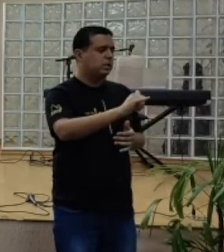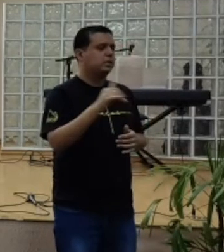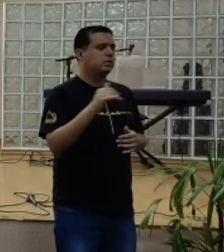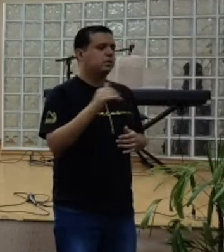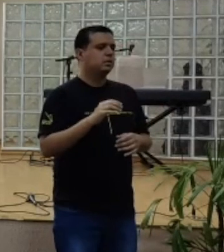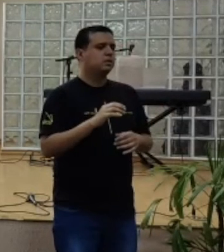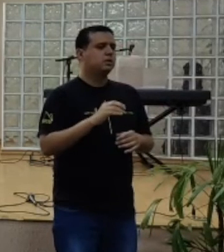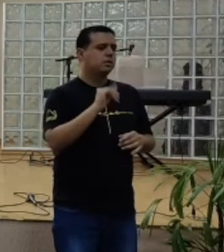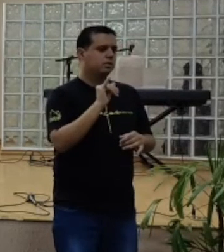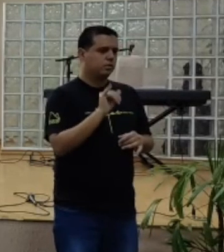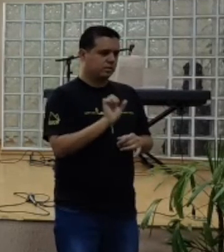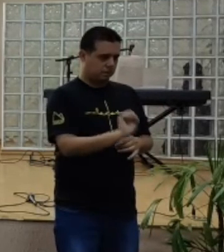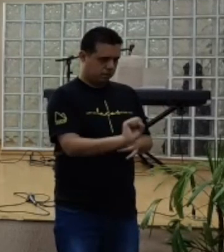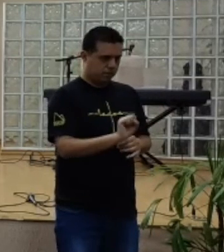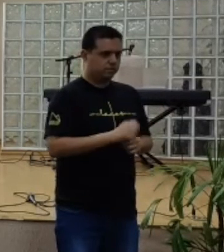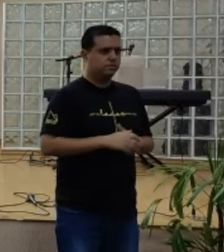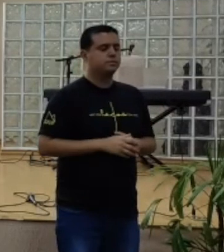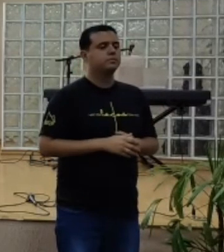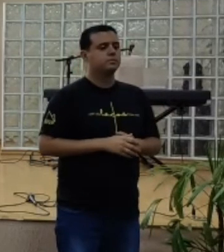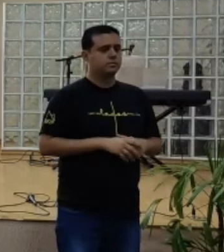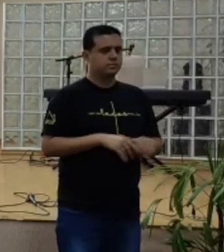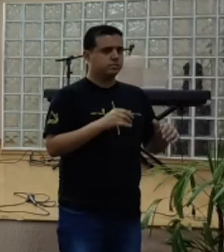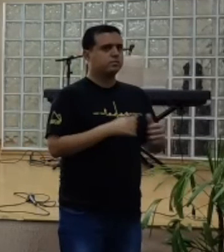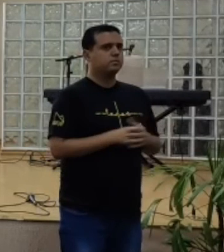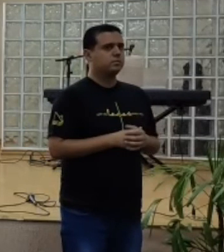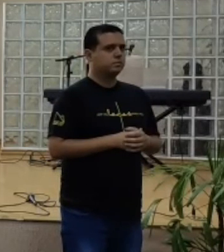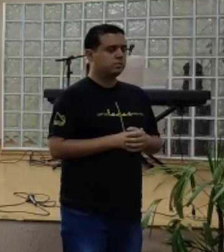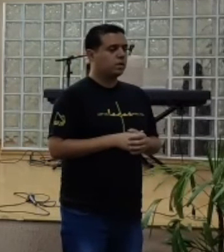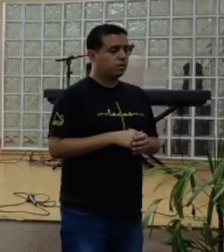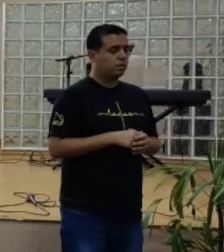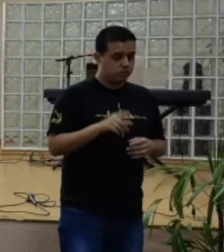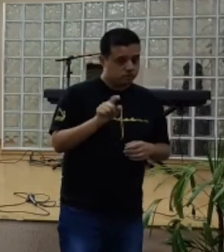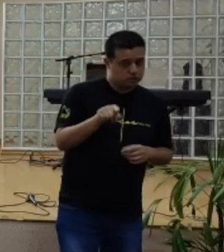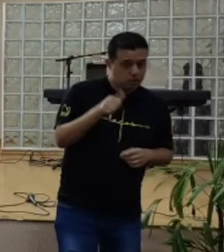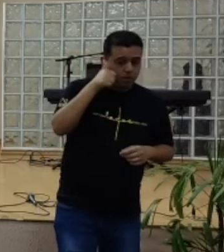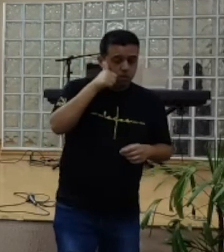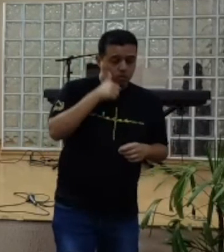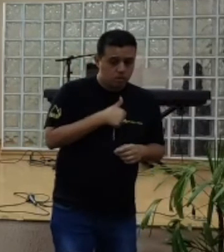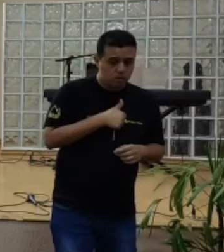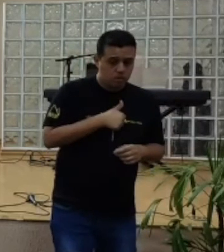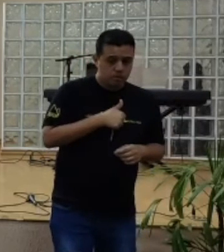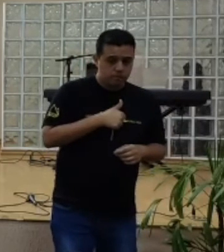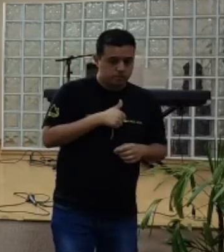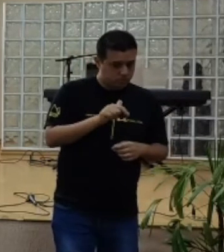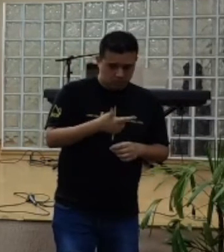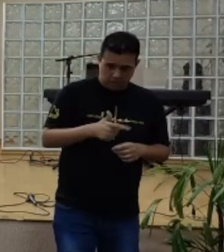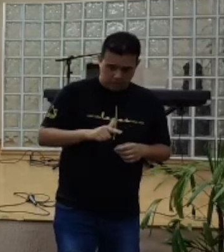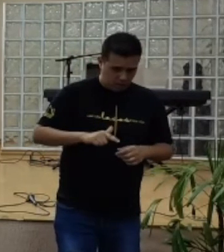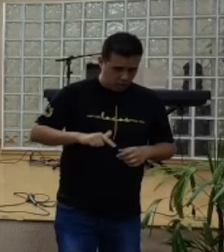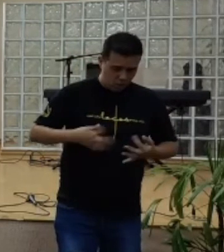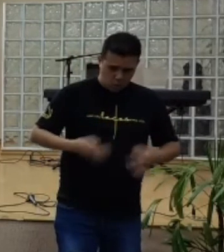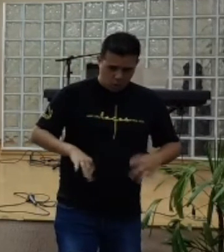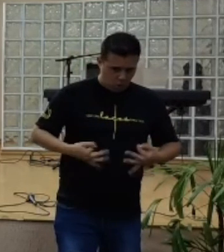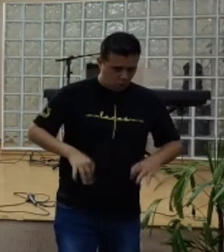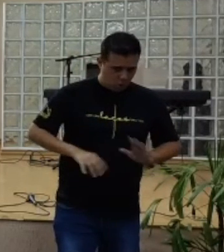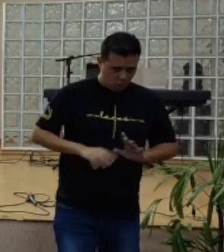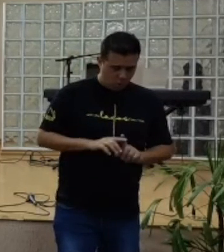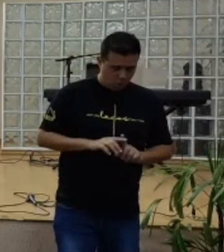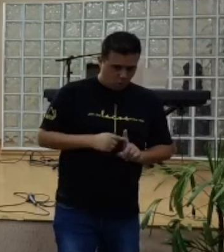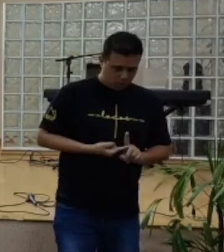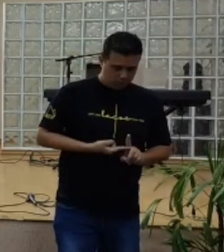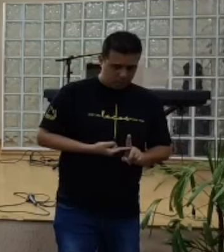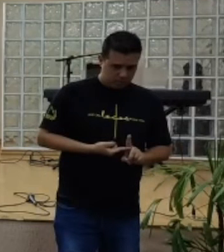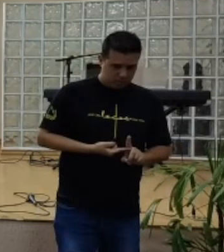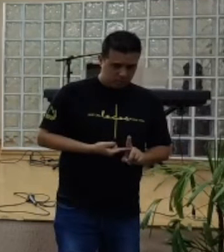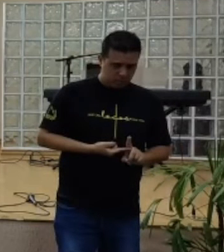estéril, você que não dá à luz, exulte e grite. Você que não sente dores de parto, porque os filhos da mulher